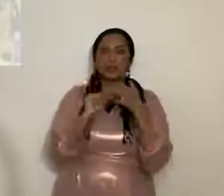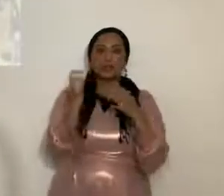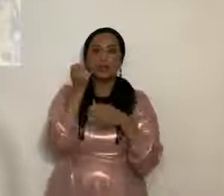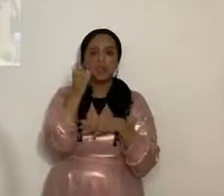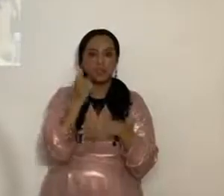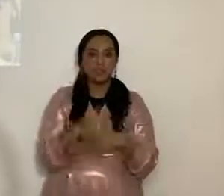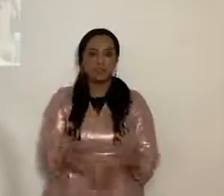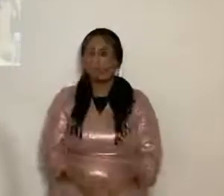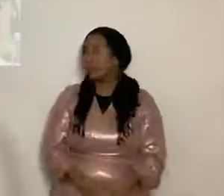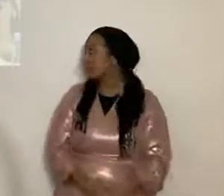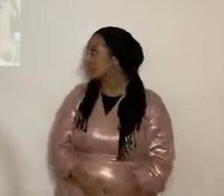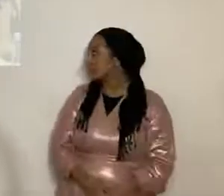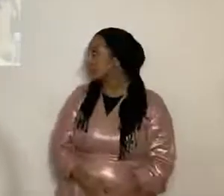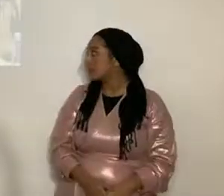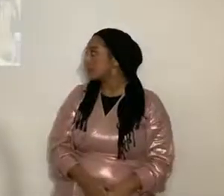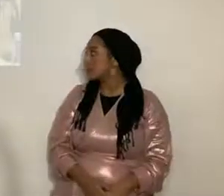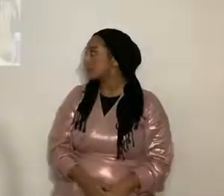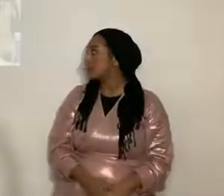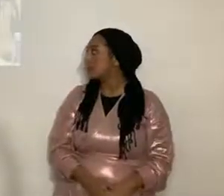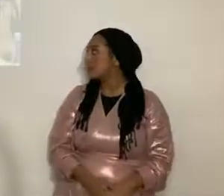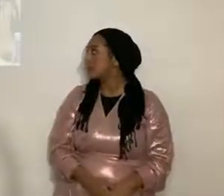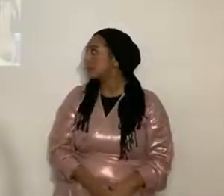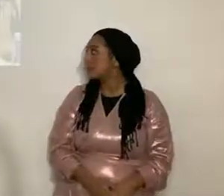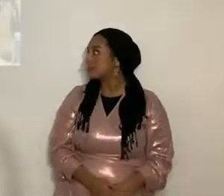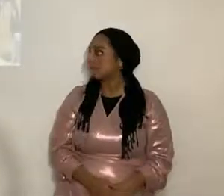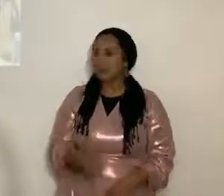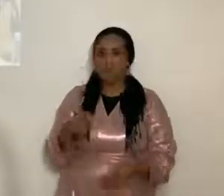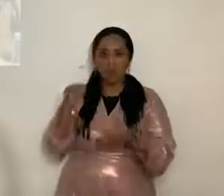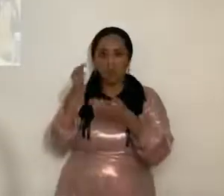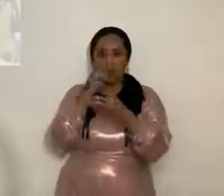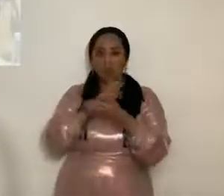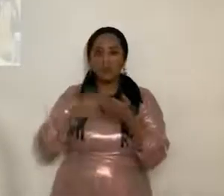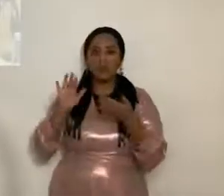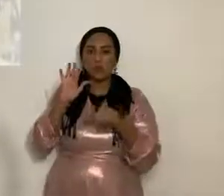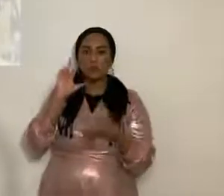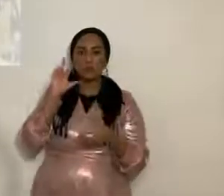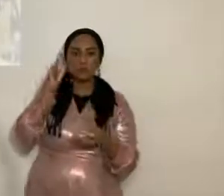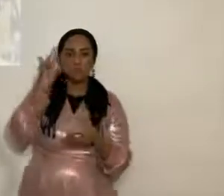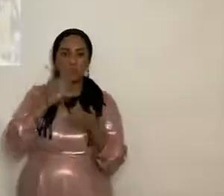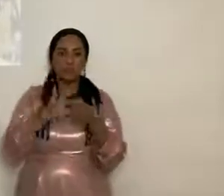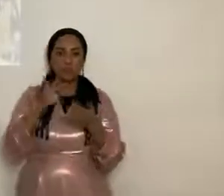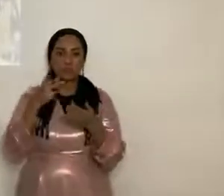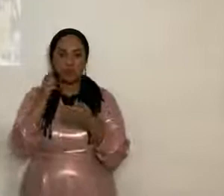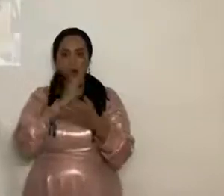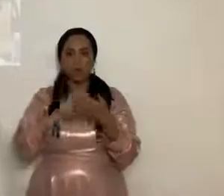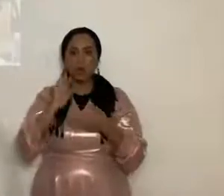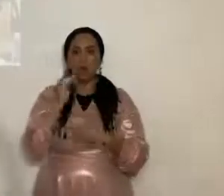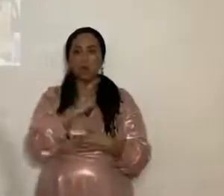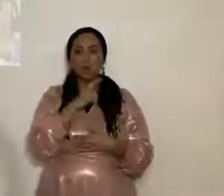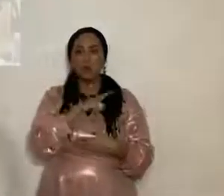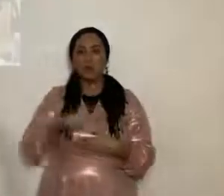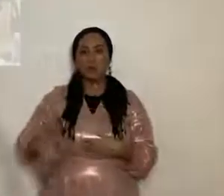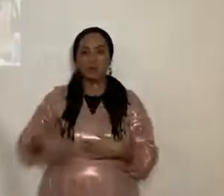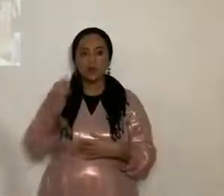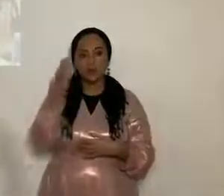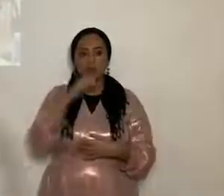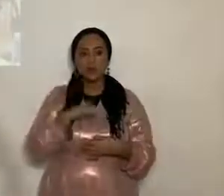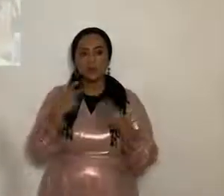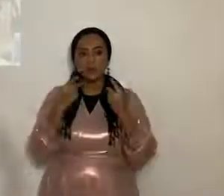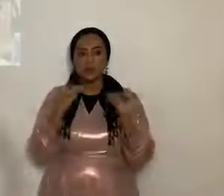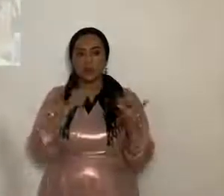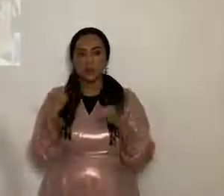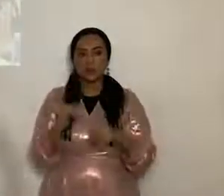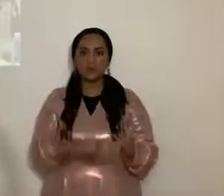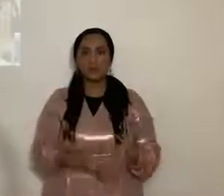de maestros, al Kadosh, 3 veces Kadosh, nuestro Adón Yahshua HaMashiach, le hicieron lo mismo